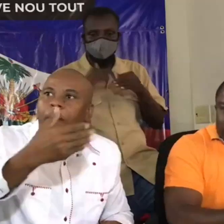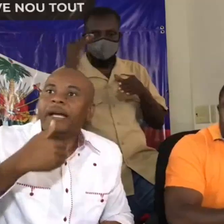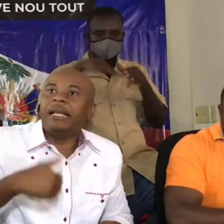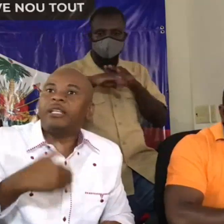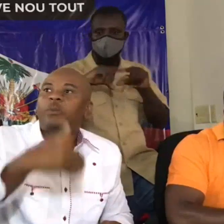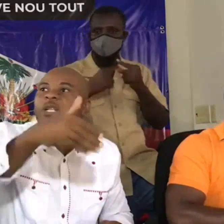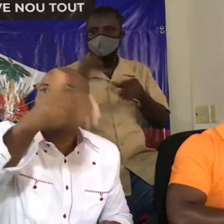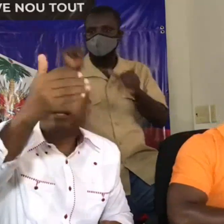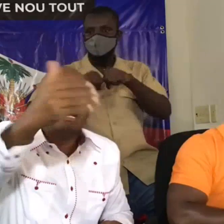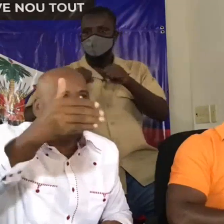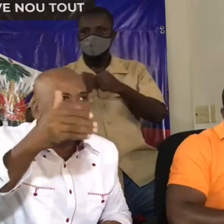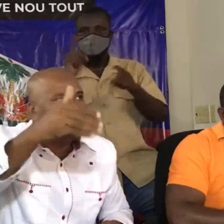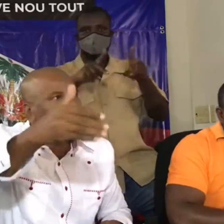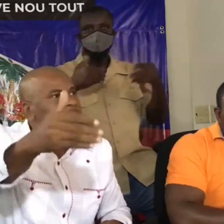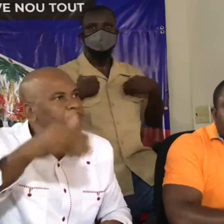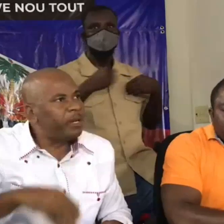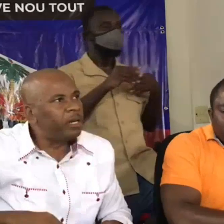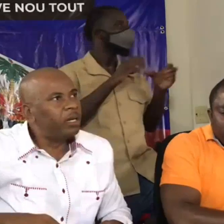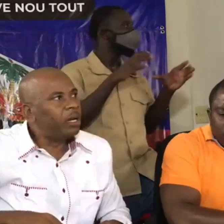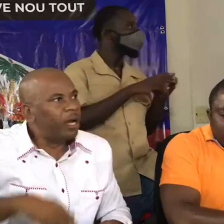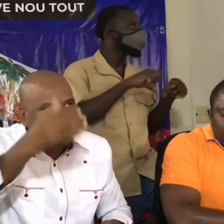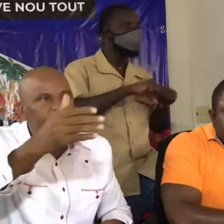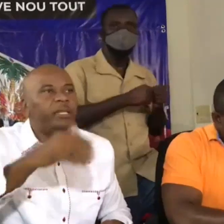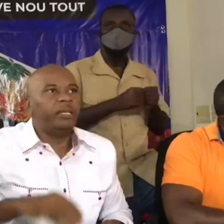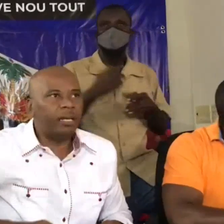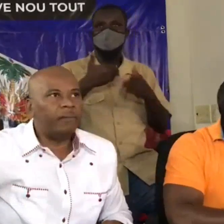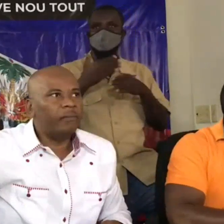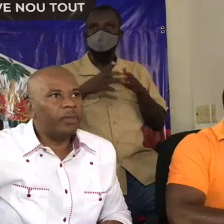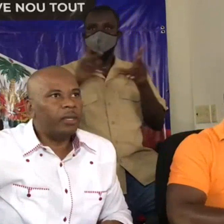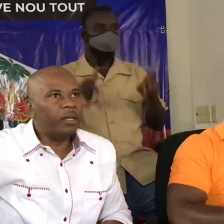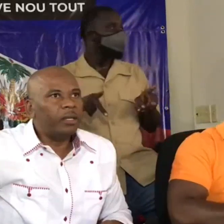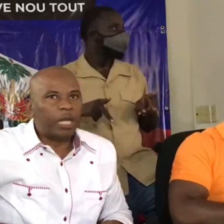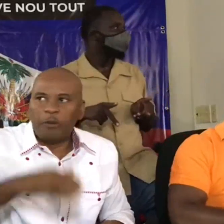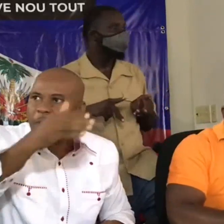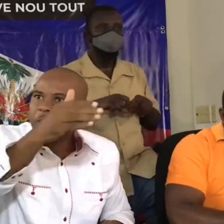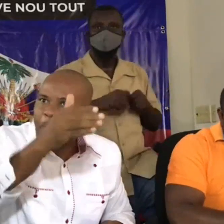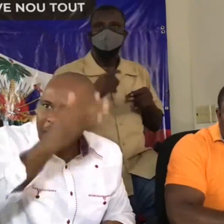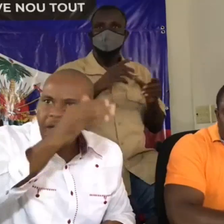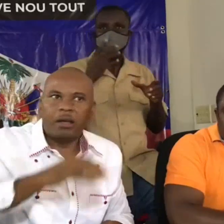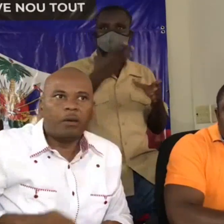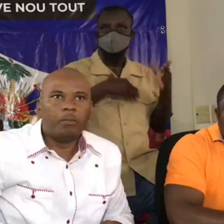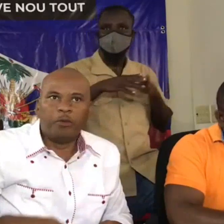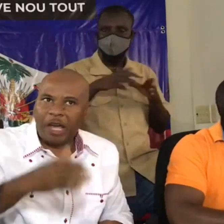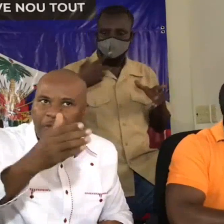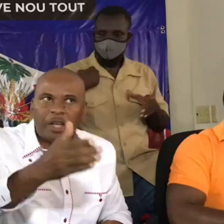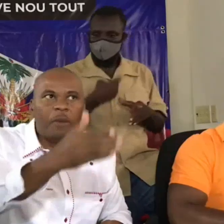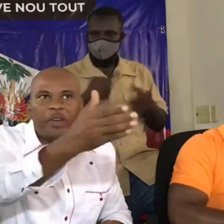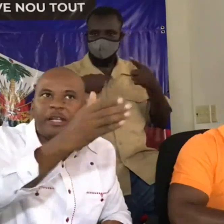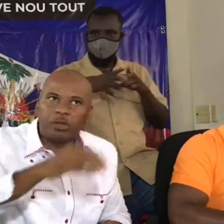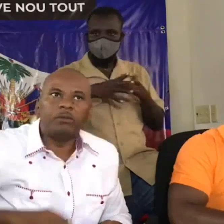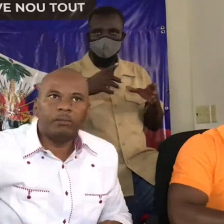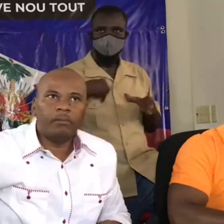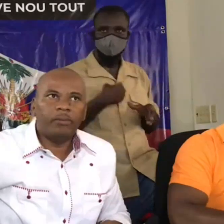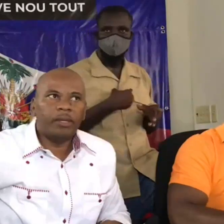entre-temps, nous avons réglé les questions politiques en dedans kidnapping, en dedans insécurité. C'est pour faire une paix, pour faire référendum,